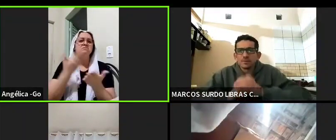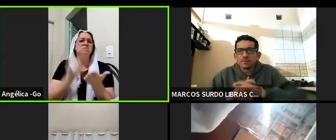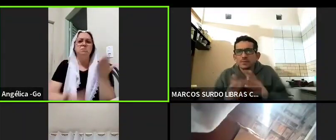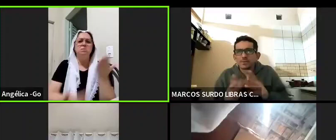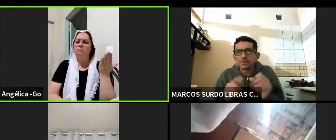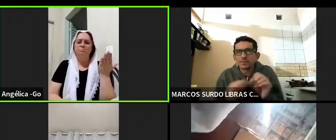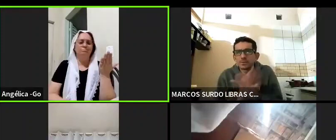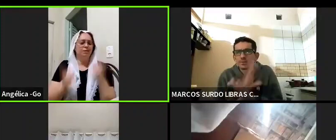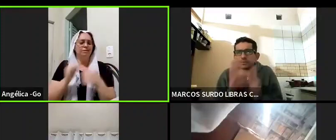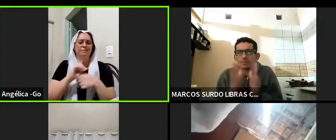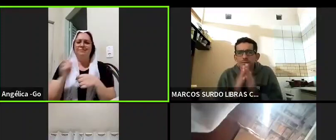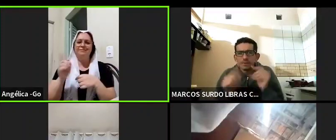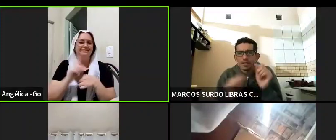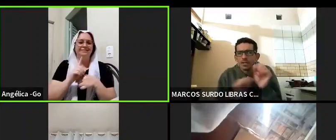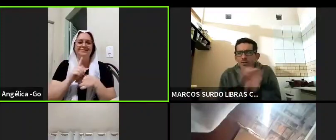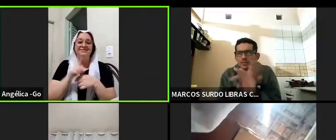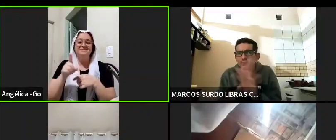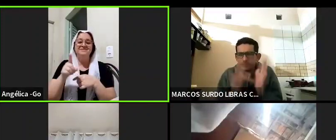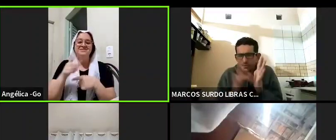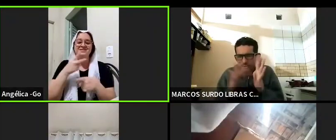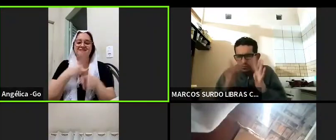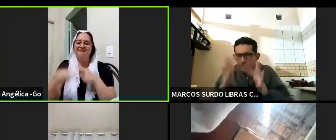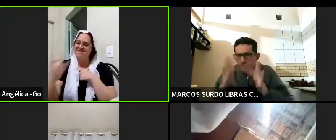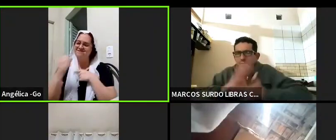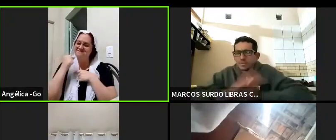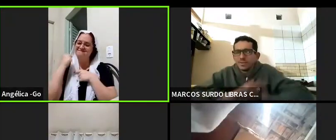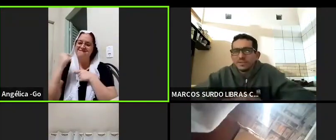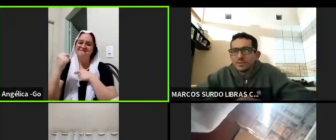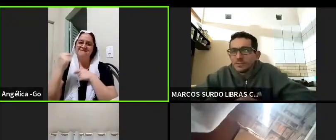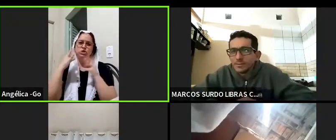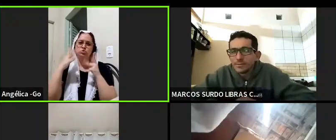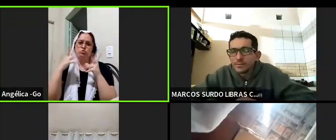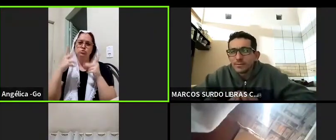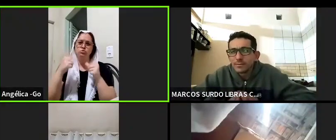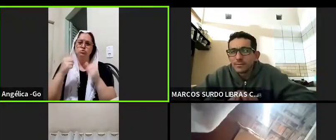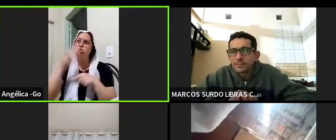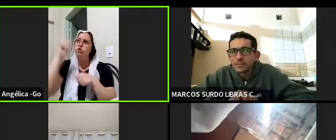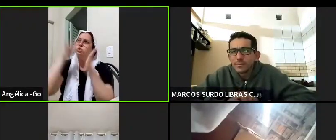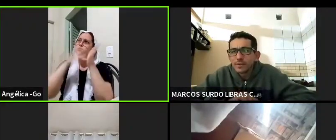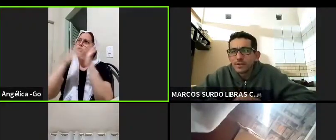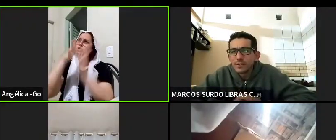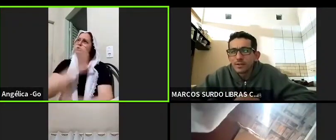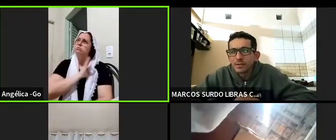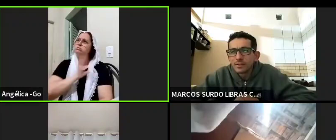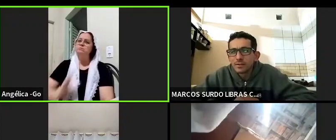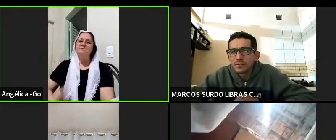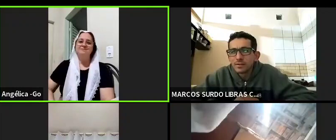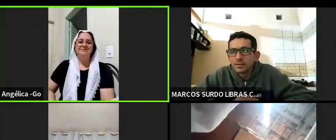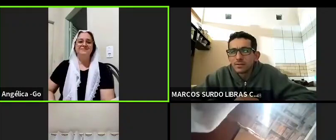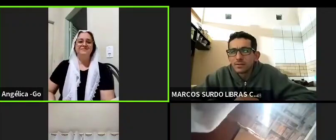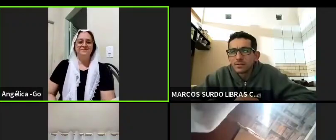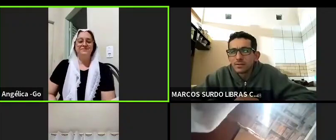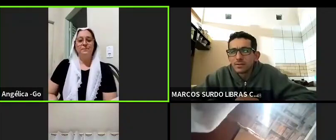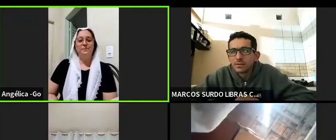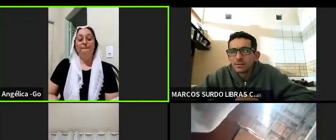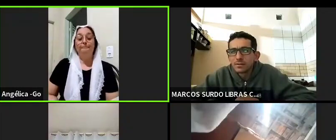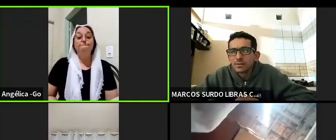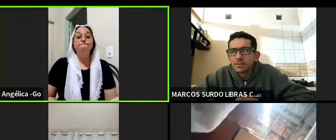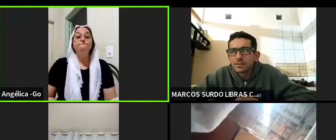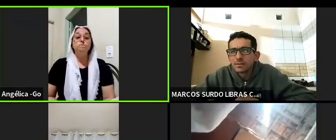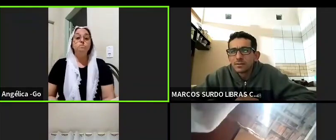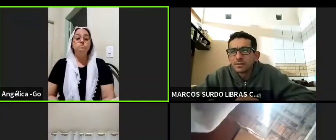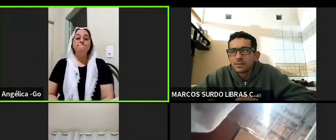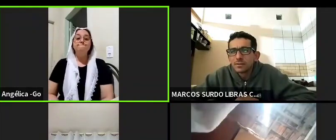Eu Você nunca está entendendo perdi do que o Senhor. Senhor... Aleluia, vai Aleluia. entrar na obra. Ele já começa a criar um caminho a partir de